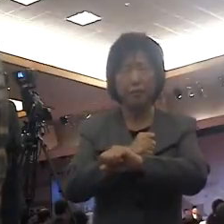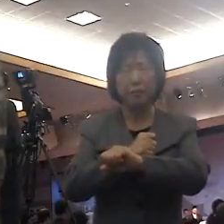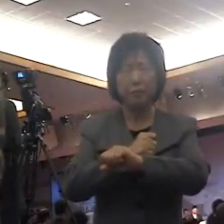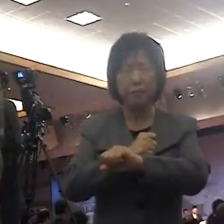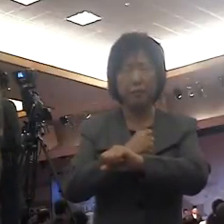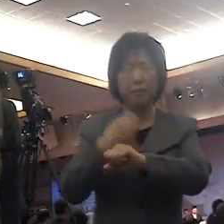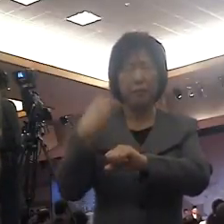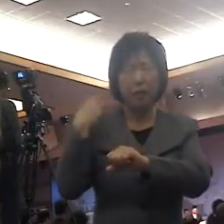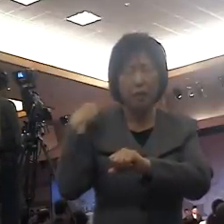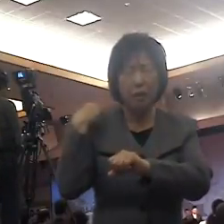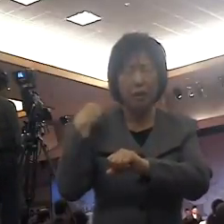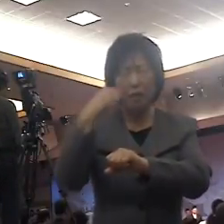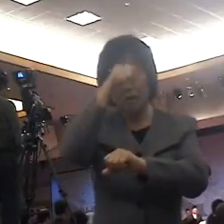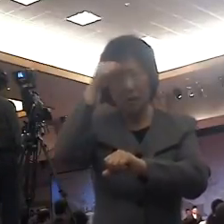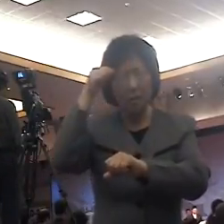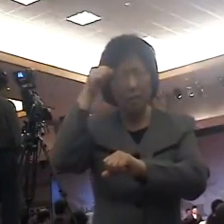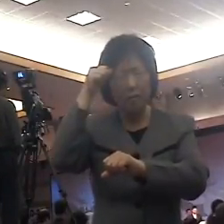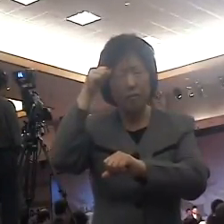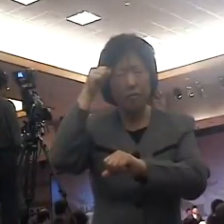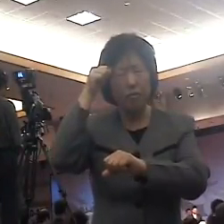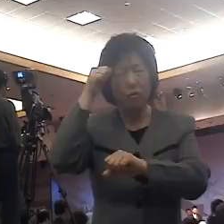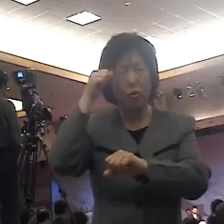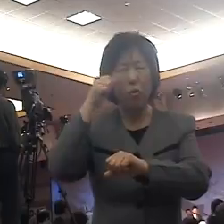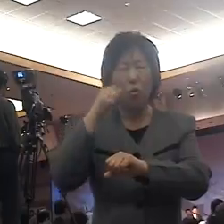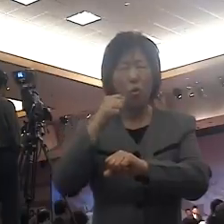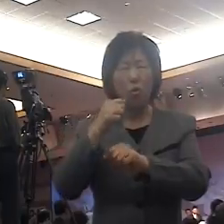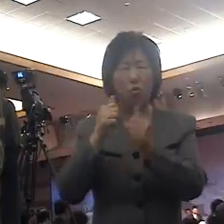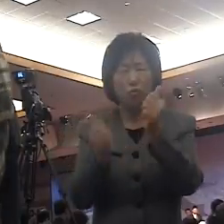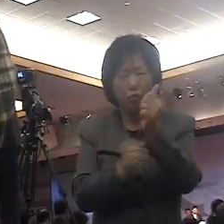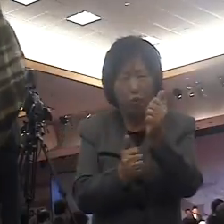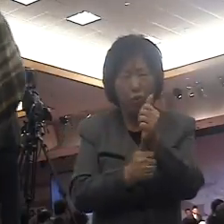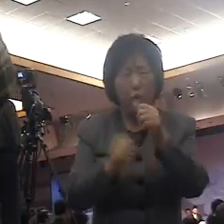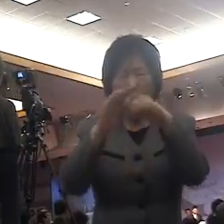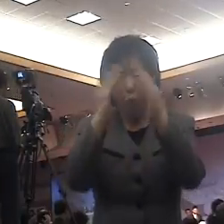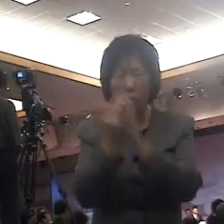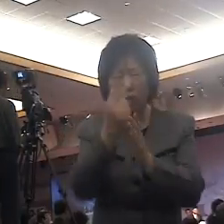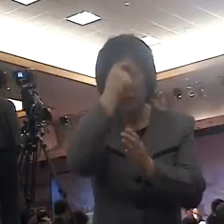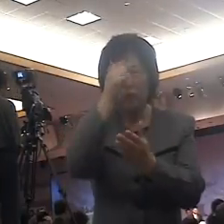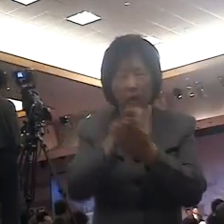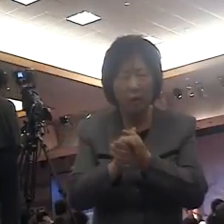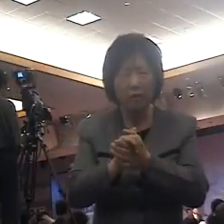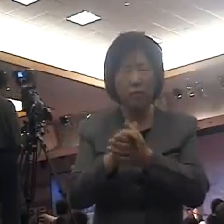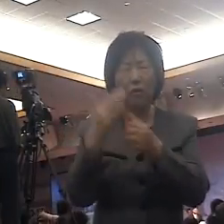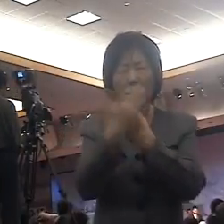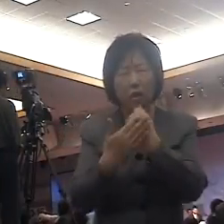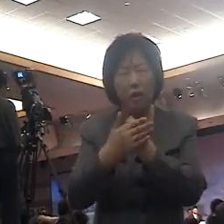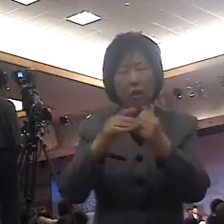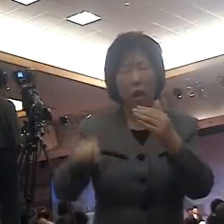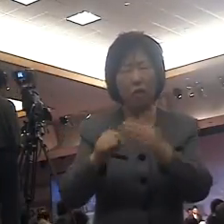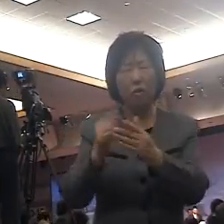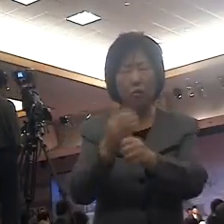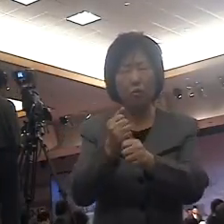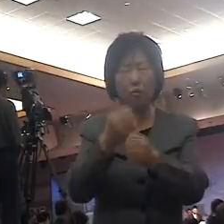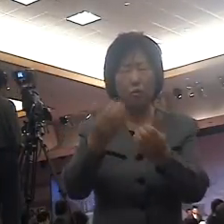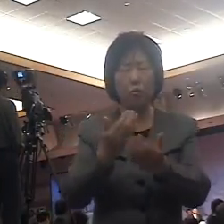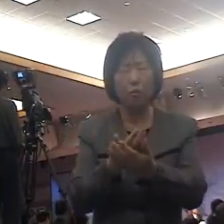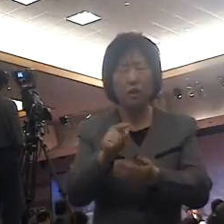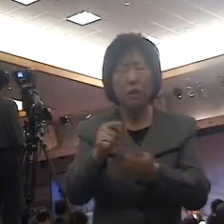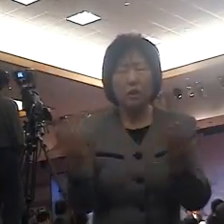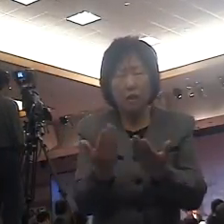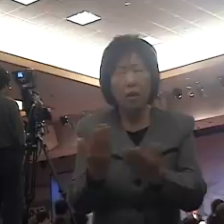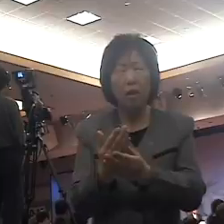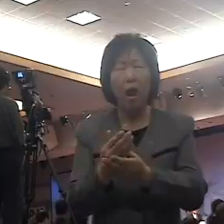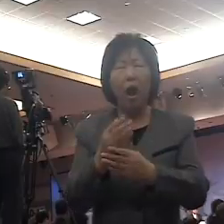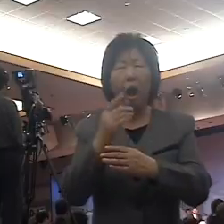목사님, 또 장로님들 그리고 부교육자들과 온 성도님들을 주님의 은혜 가운데서 붙잡아 주시사 정말 이 사역을 위해서 우리가